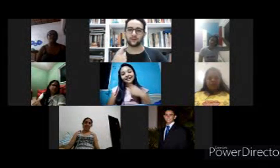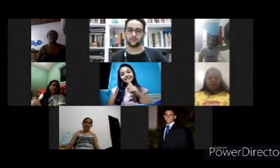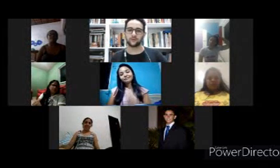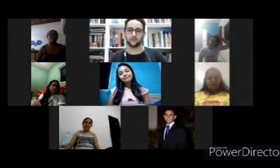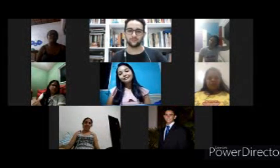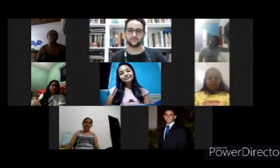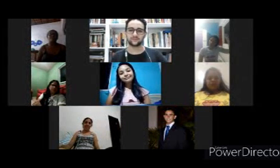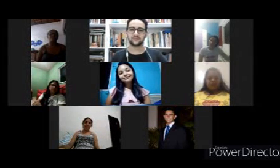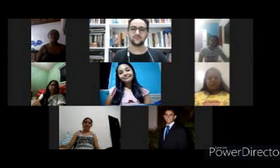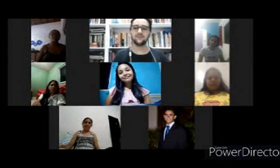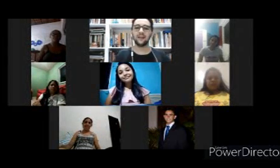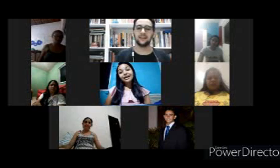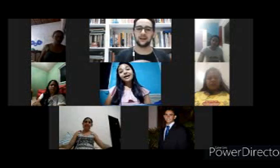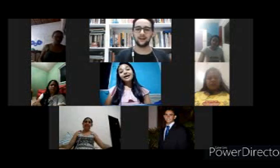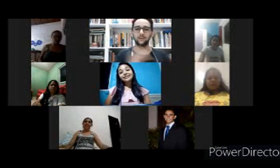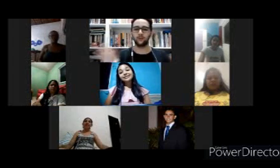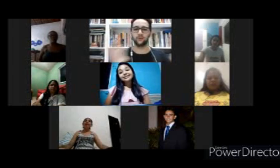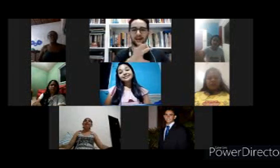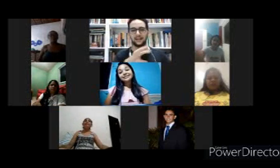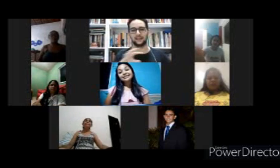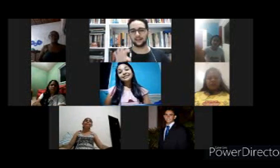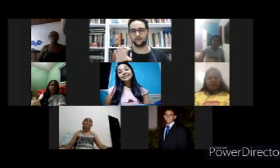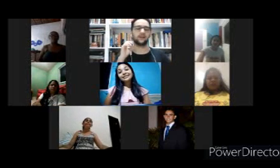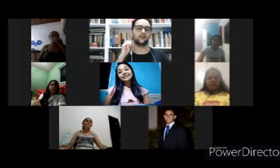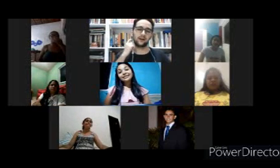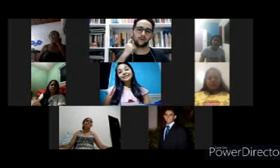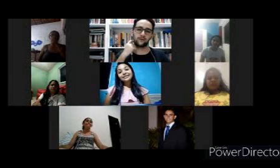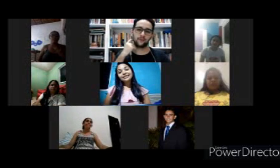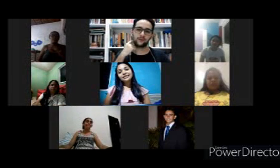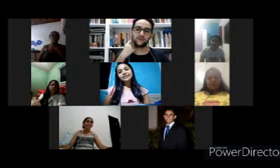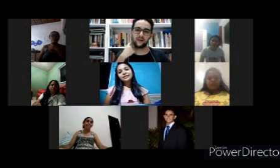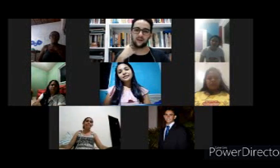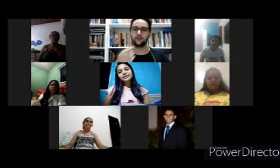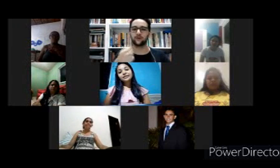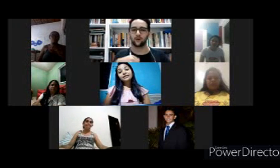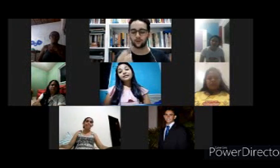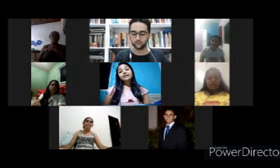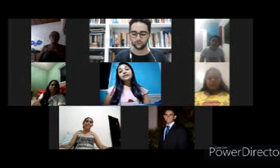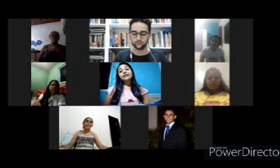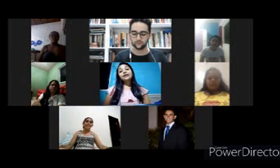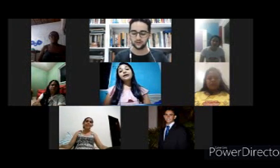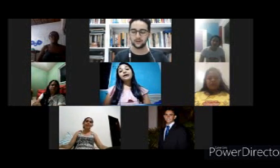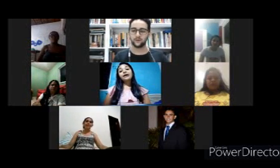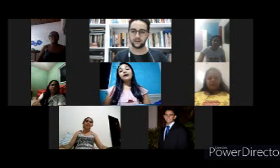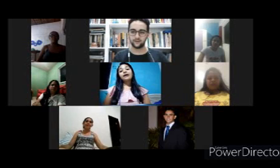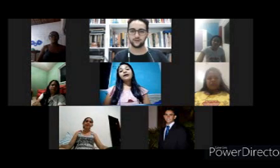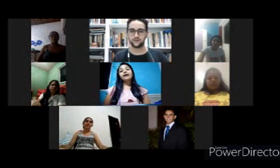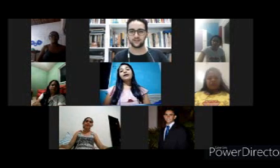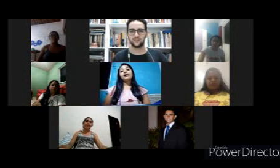do som. Que aí muda a tela do celular quando a pessoa fala. Por isso que eu coloco o meu no mudo, quando é a vez de vocês, pra